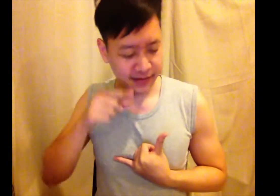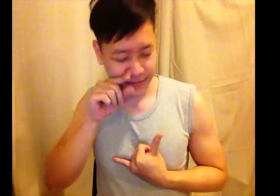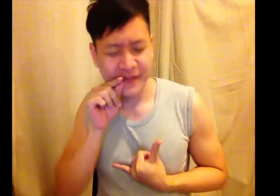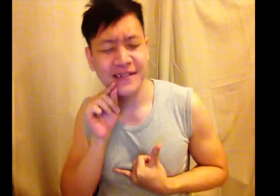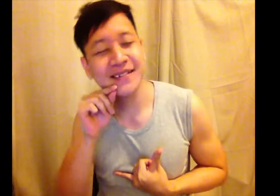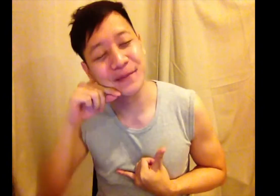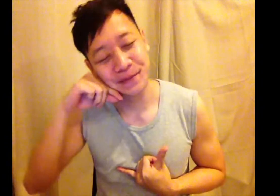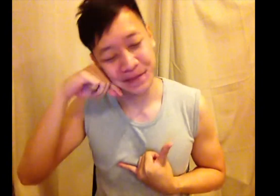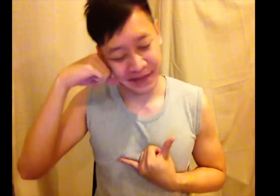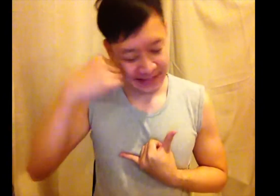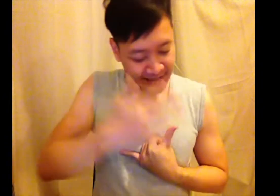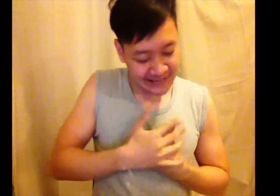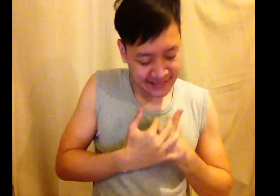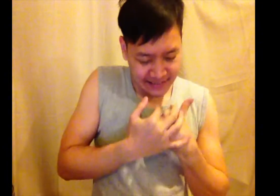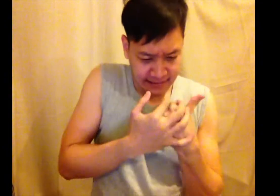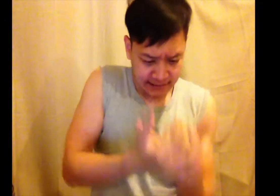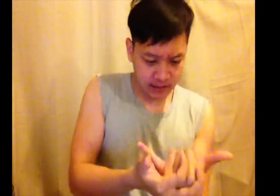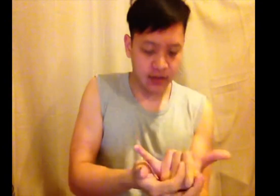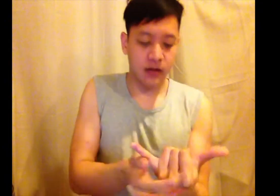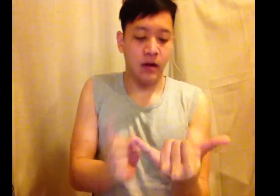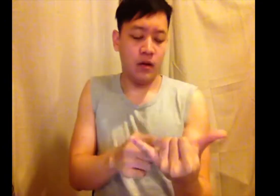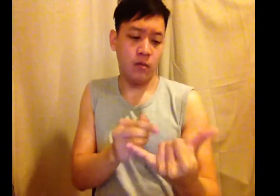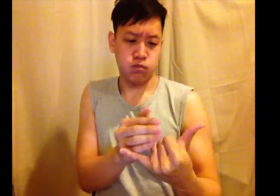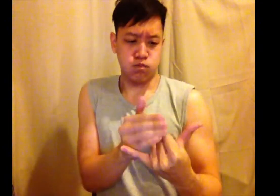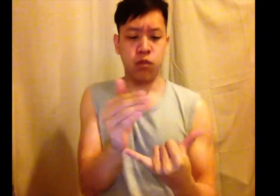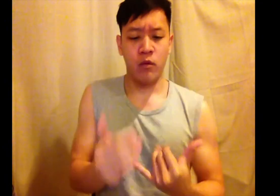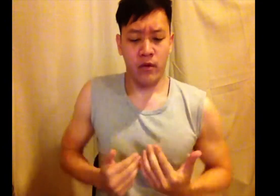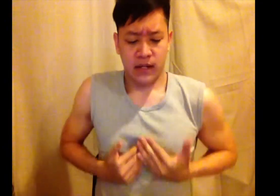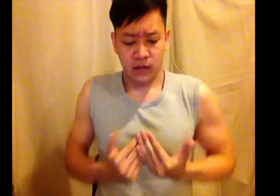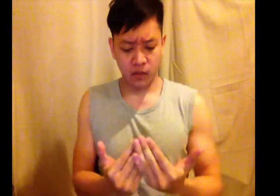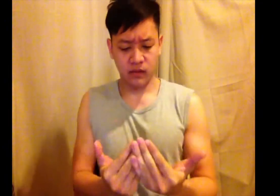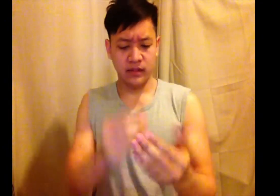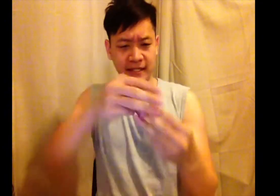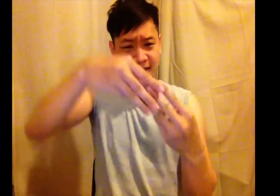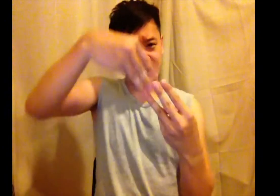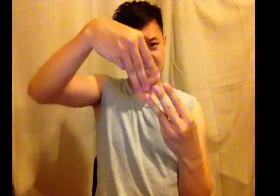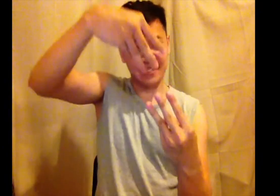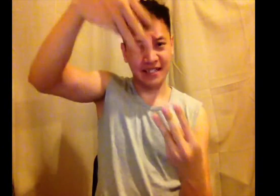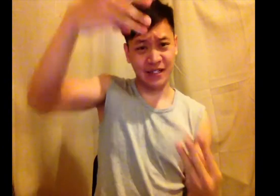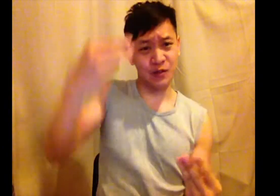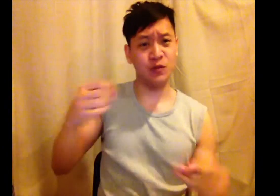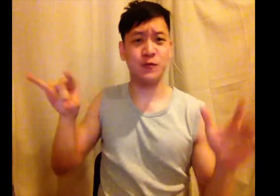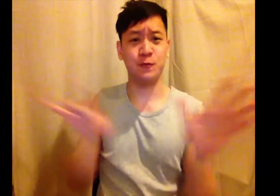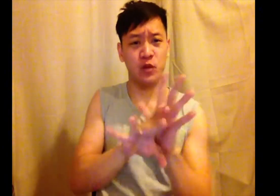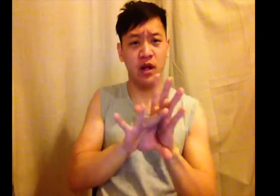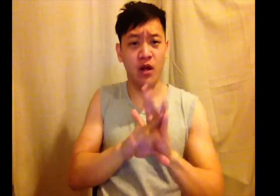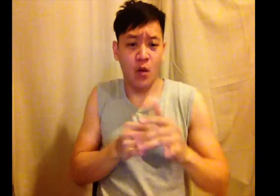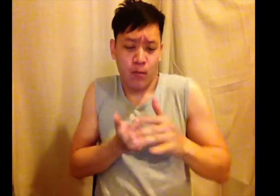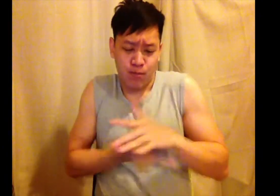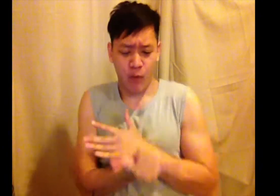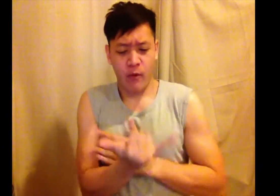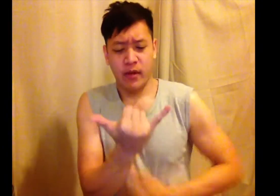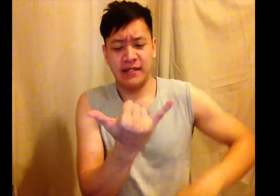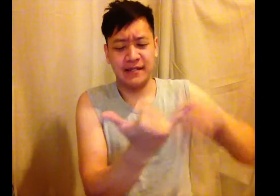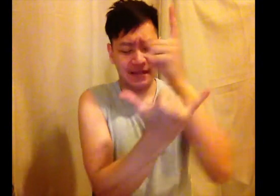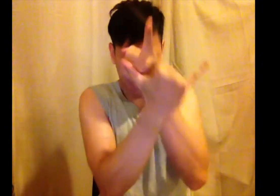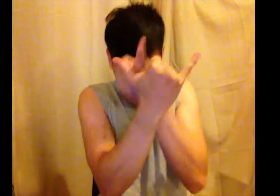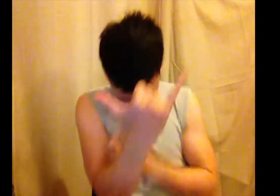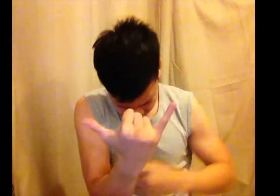องศีรษะเธอลงนอนใช่เธอตั้งคันควันออกจากทั่วบนลูกลงดินผู้ชายบางคนมันก็ไม่ใช่คนจริงเขาไม่เหมือ